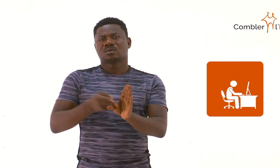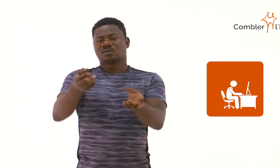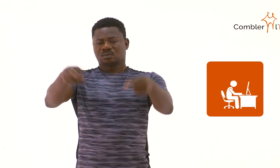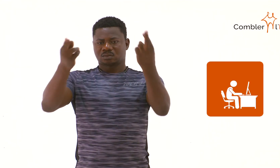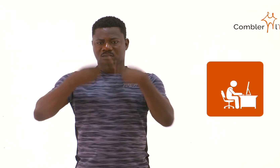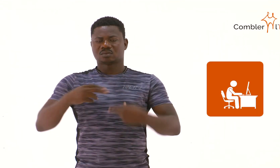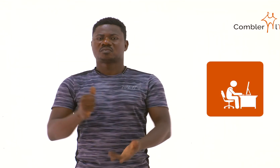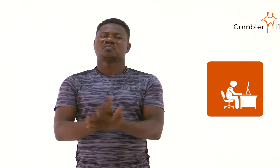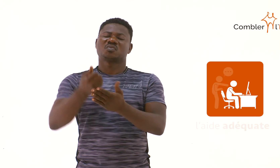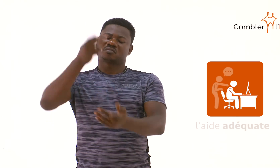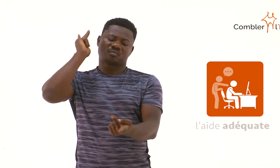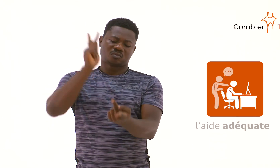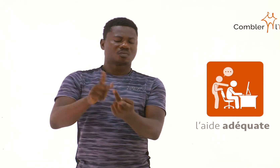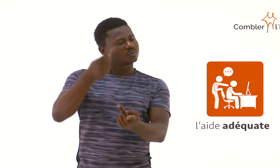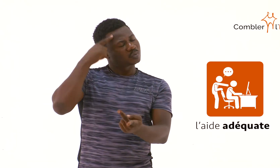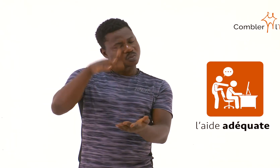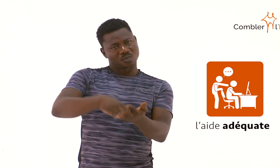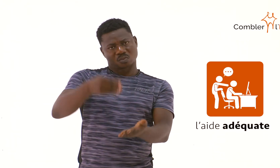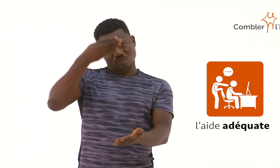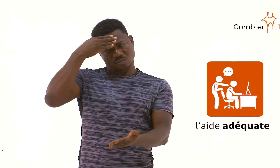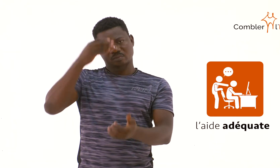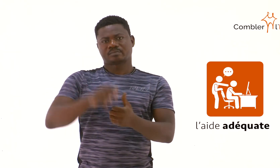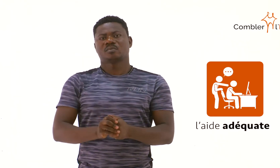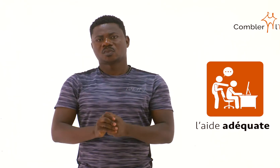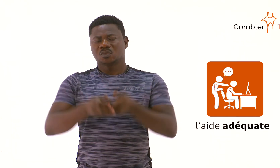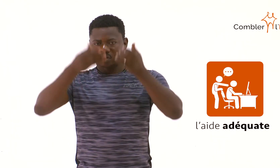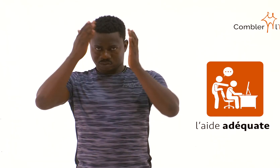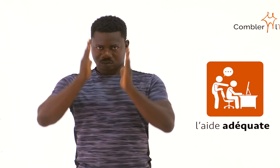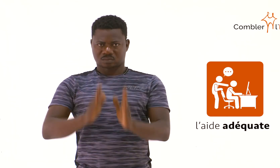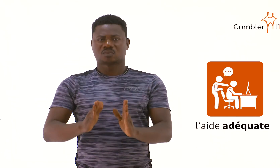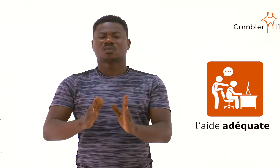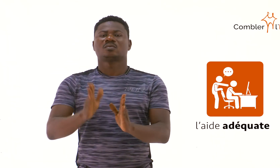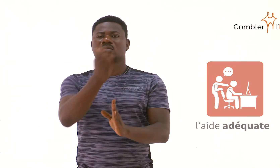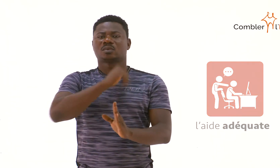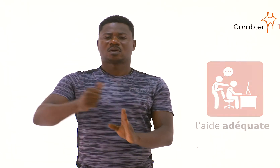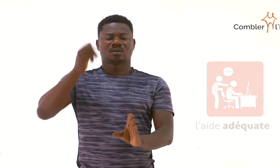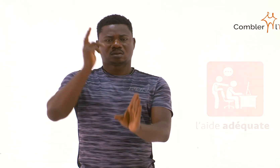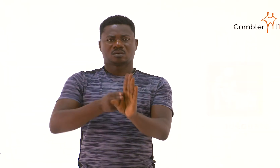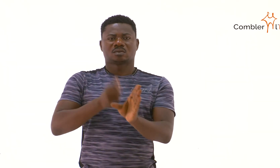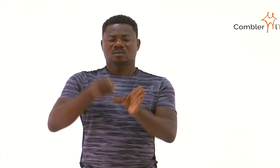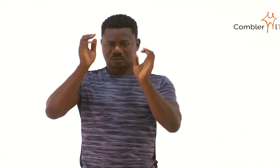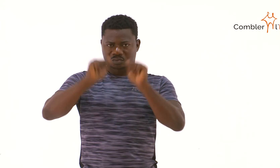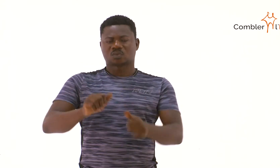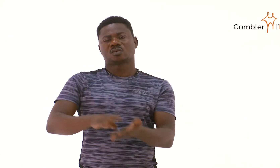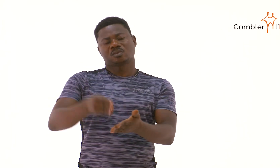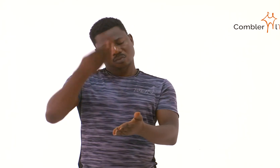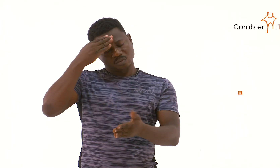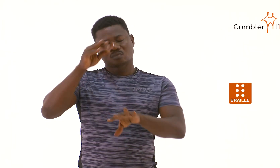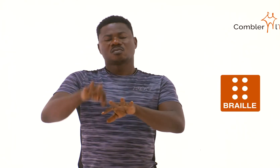de handicap reçoivent l'aide adéquate pour apprendre. Les personnes en situation de handicap peuvent